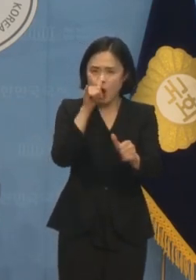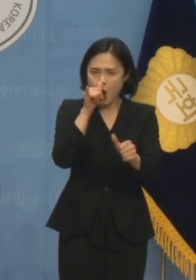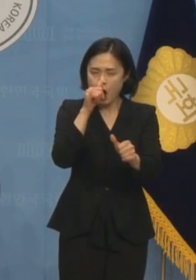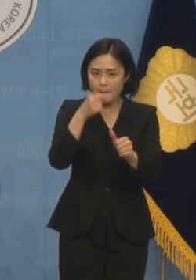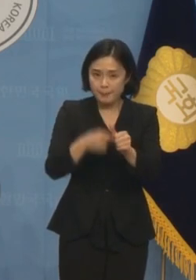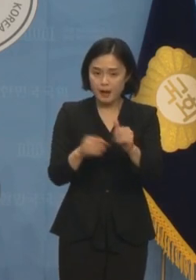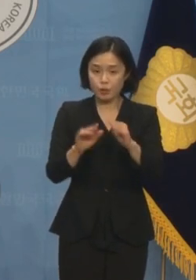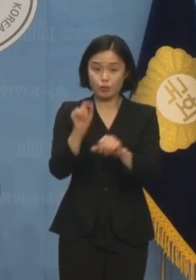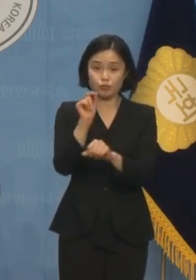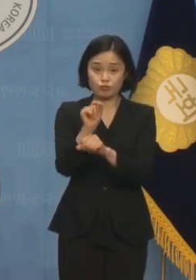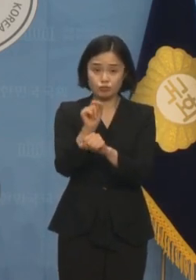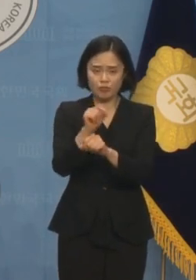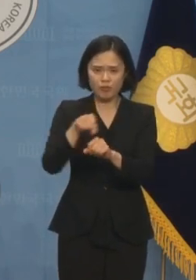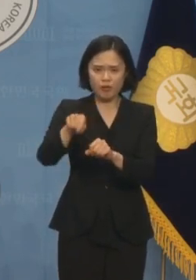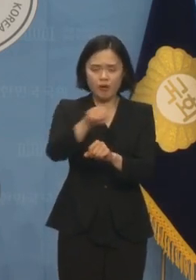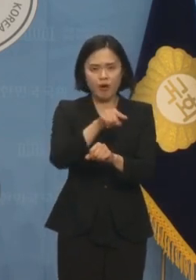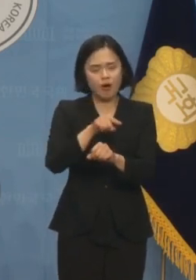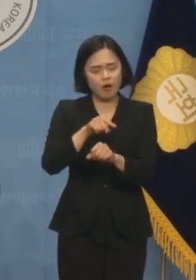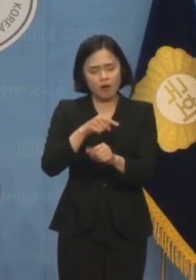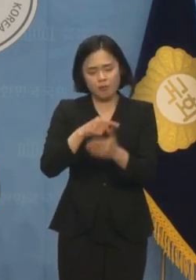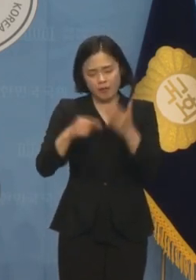고통을 겪었습니다.